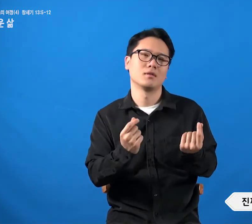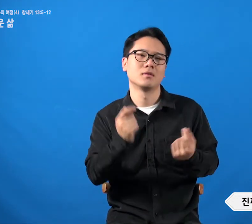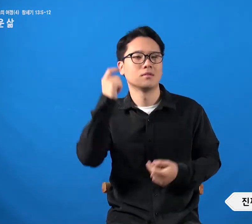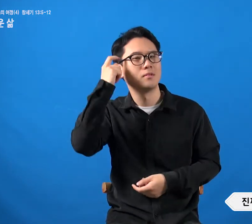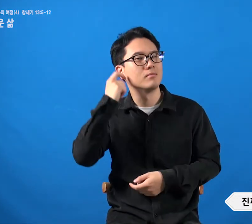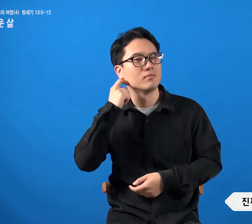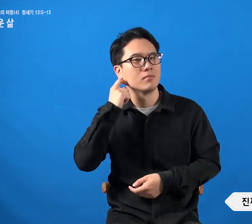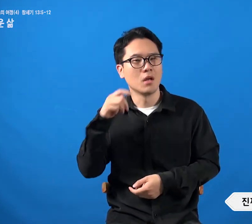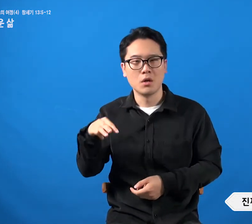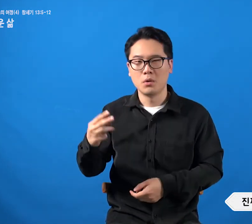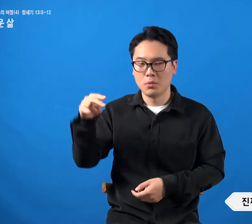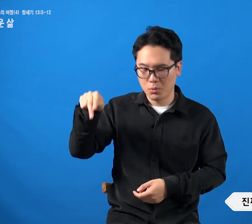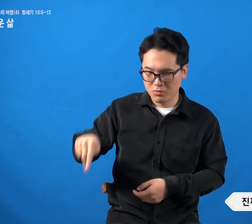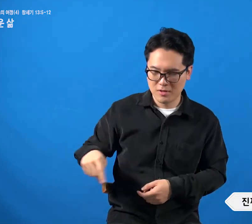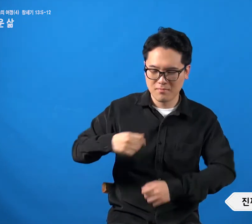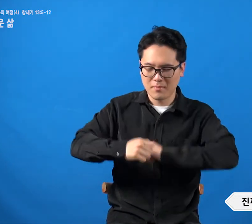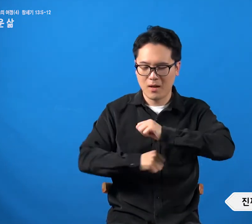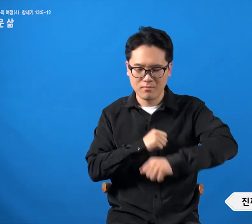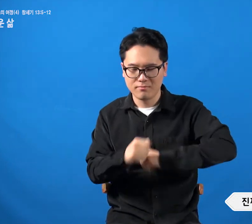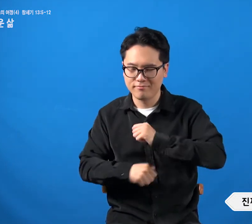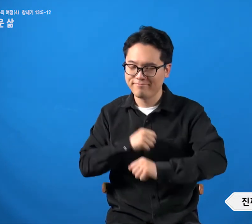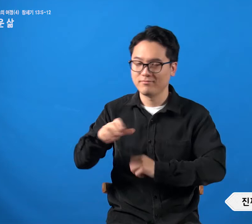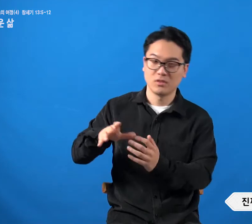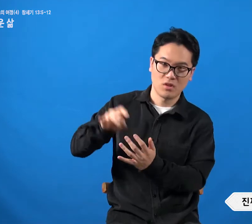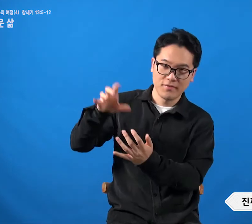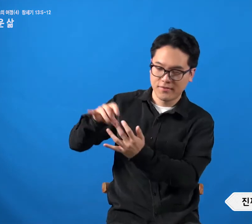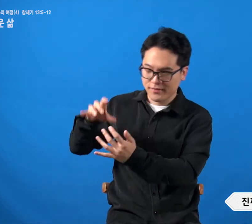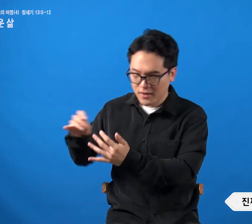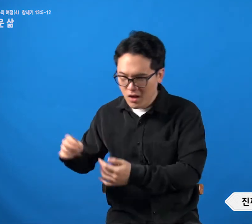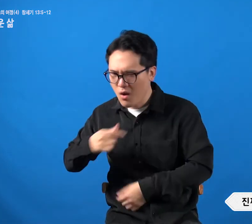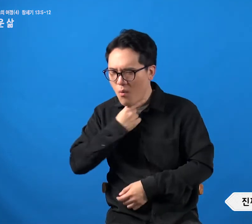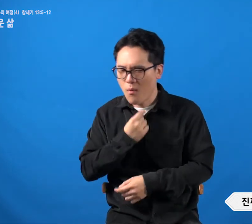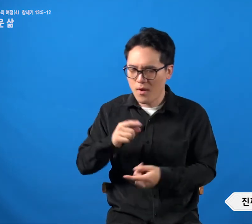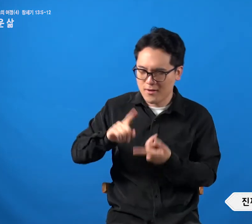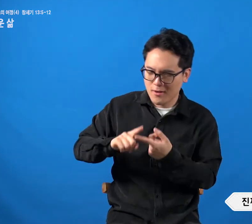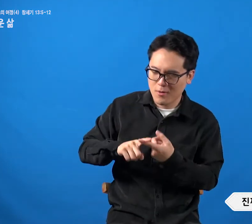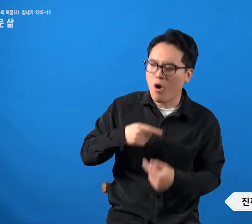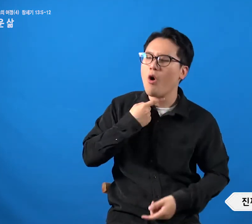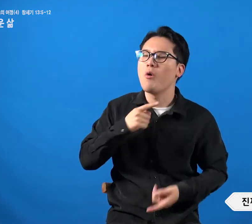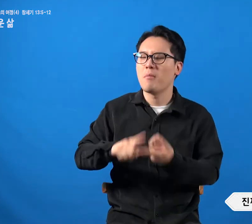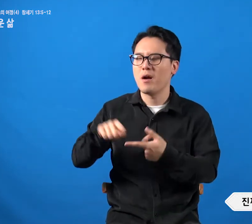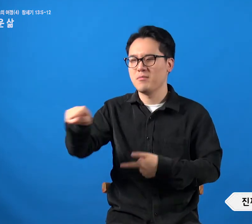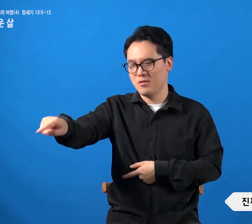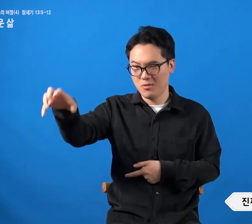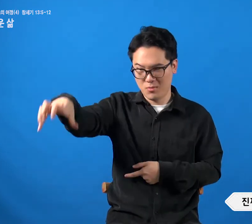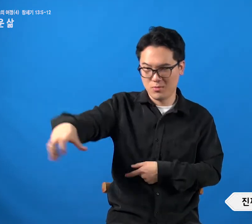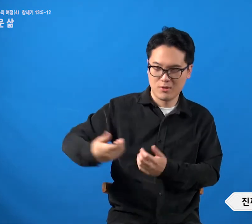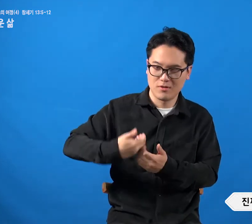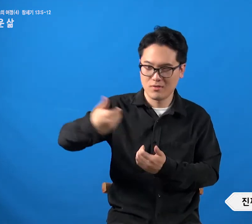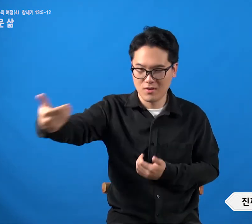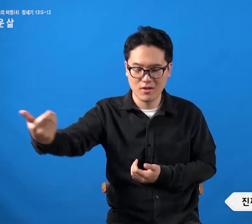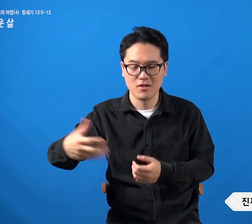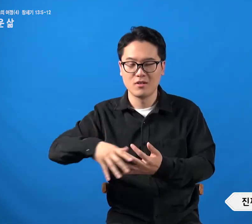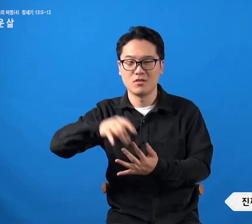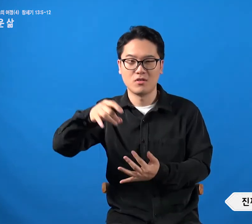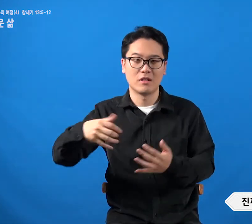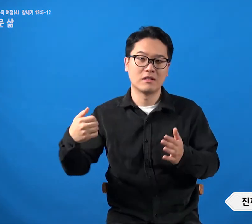자기 마음대로 선택하고 원하는 것을 결정하고 떠난 순간 바로 그 남아있는 아브람을